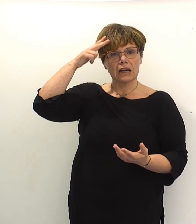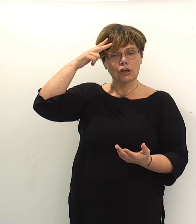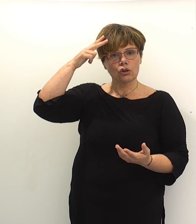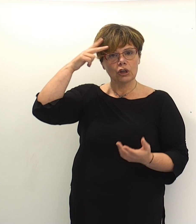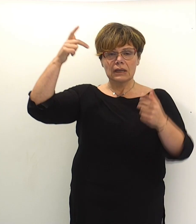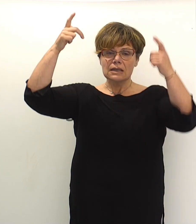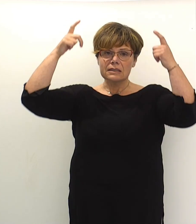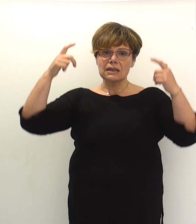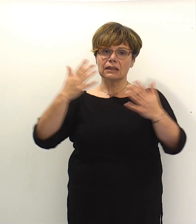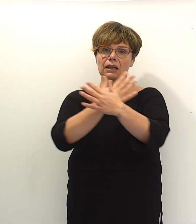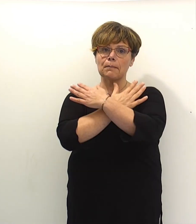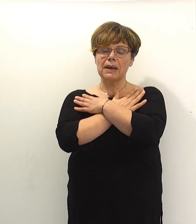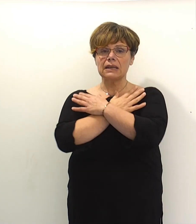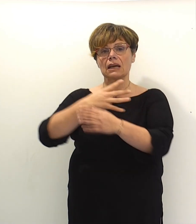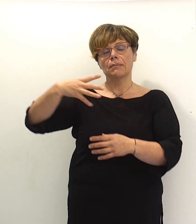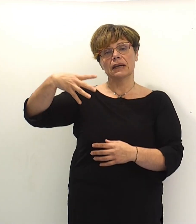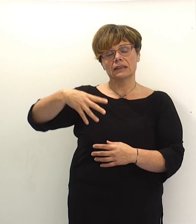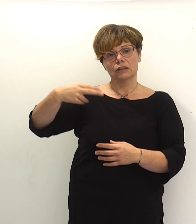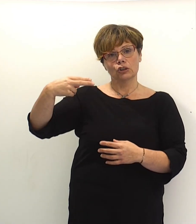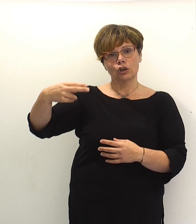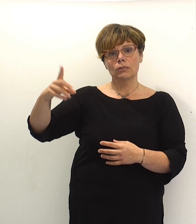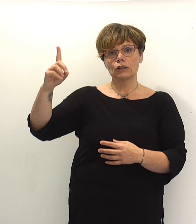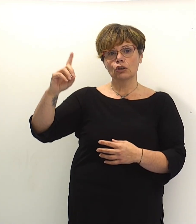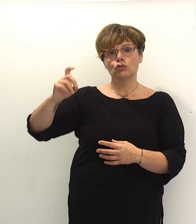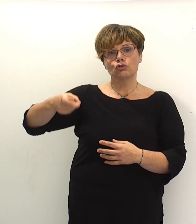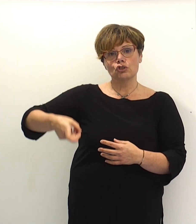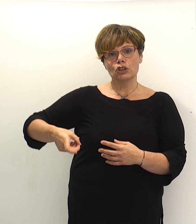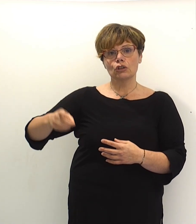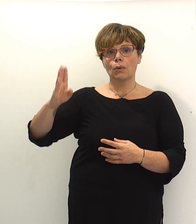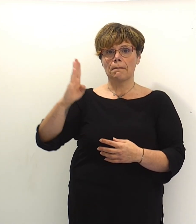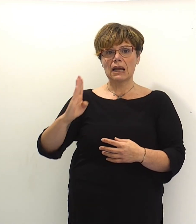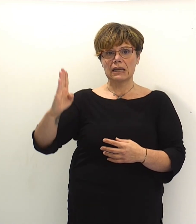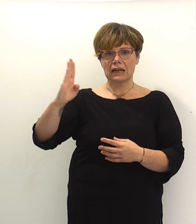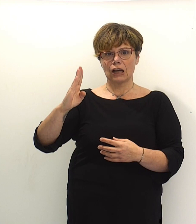Maria Maddalena, Don Gino Ballirano.